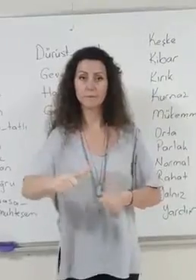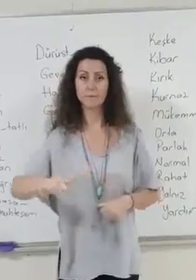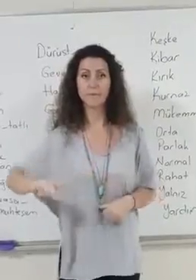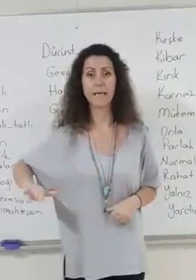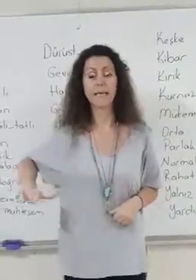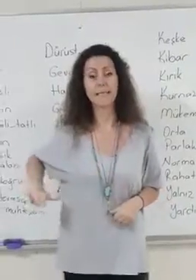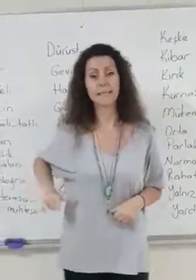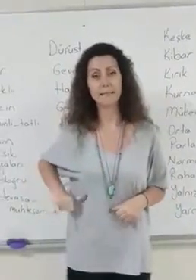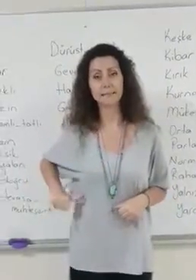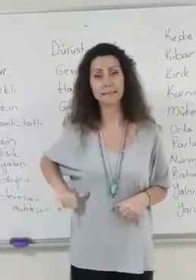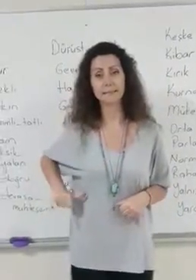yakın,